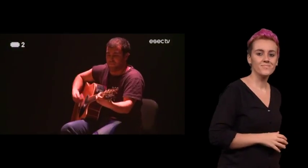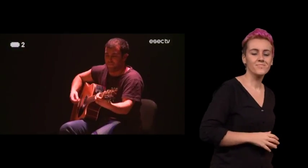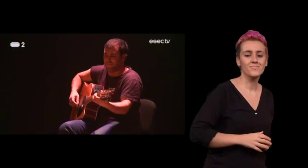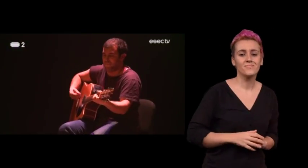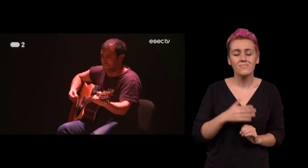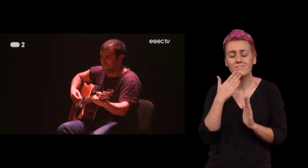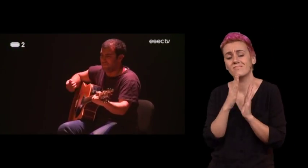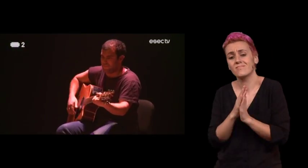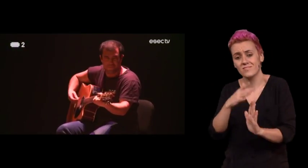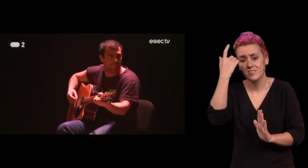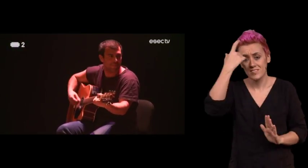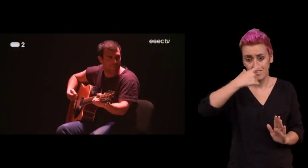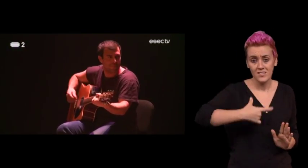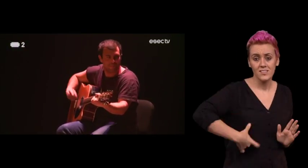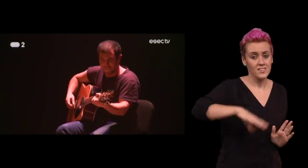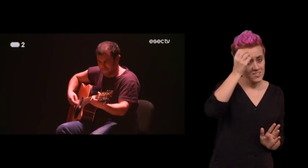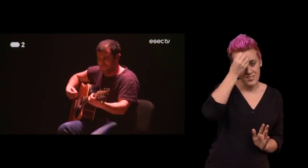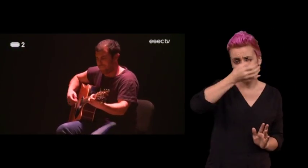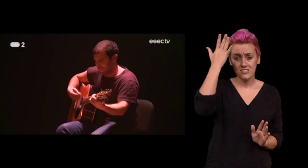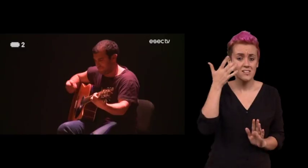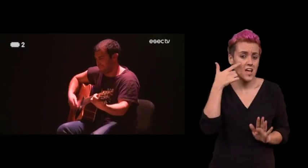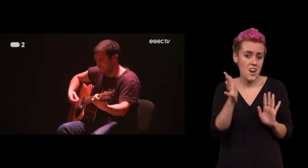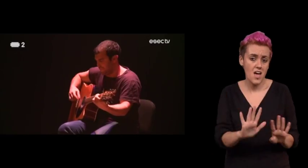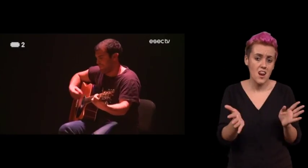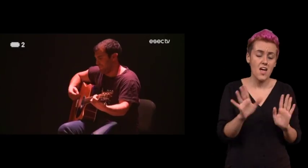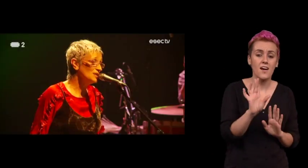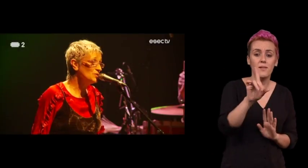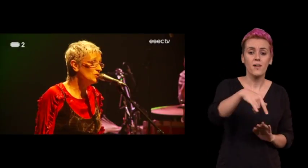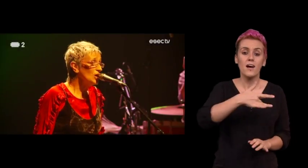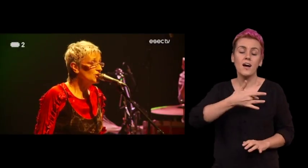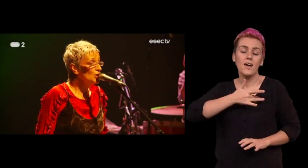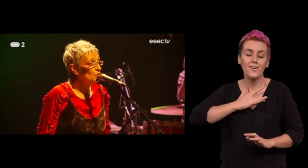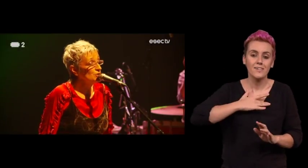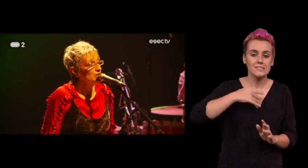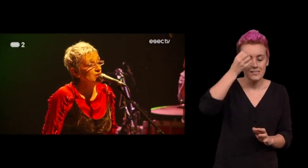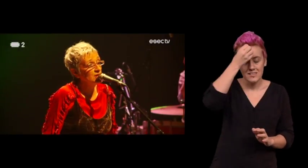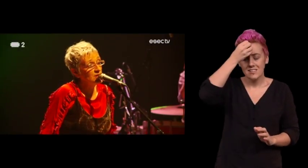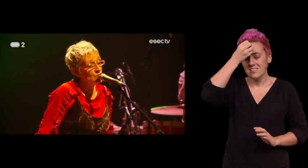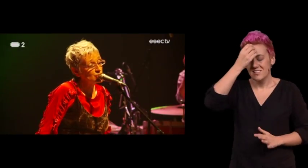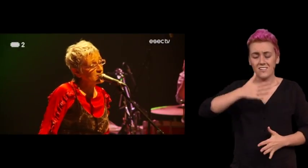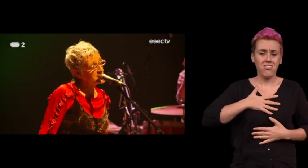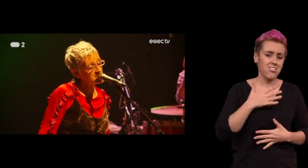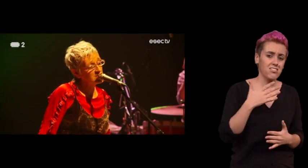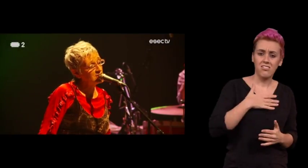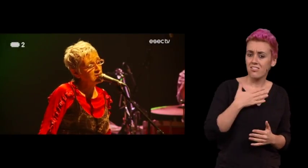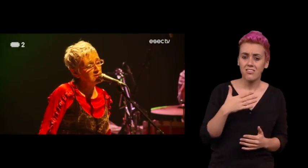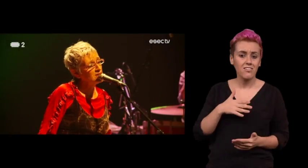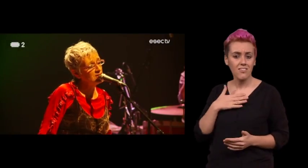esquecer. Não te esqueças de mim, nem daquele amor que eu queria não